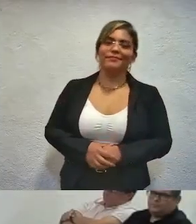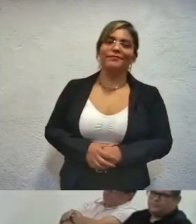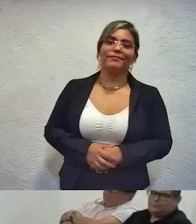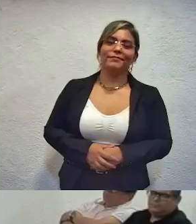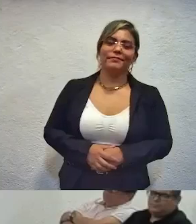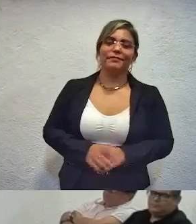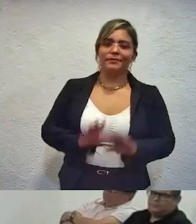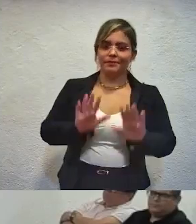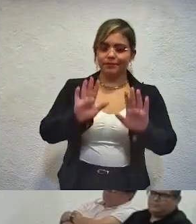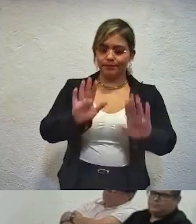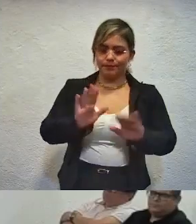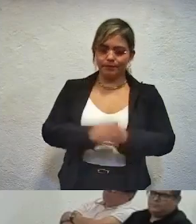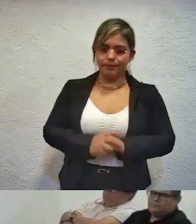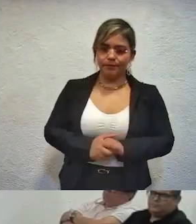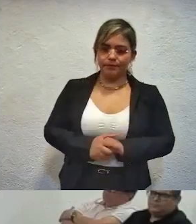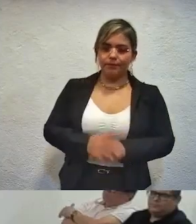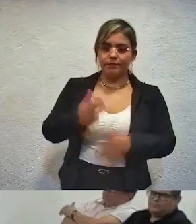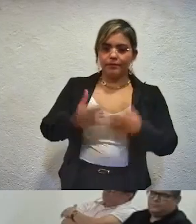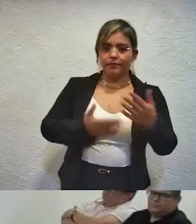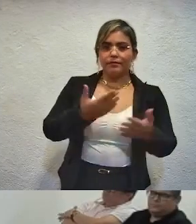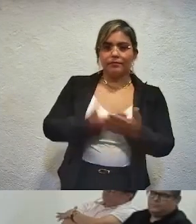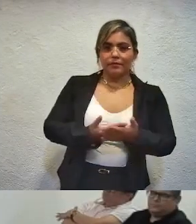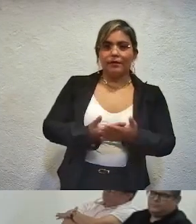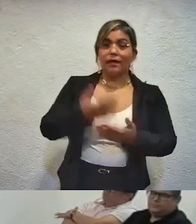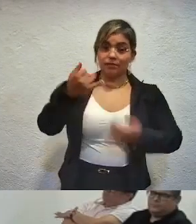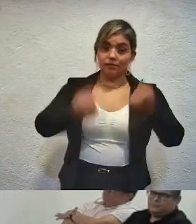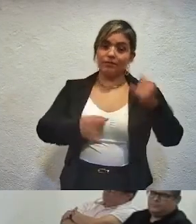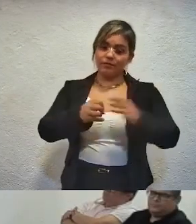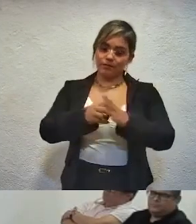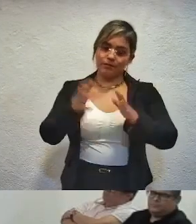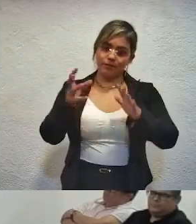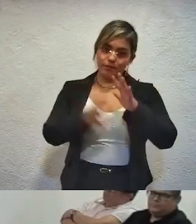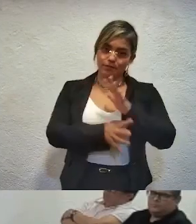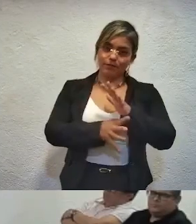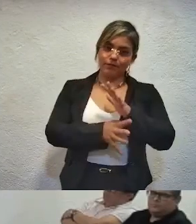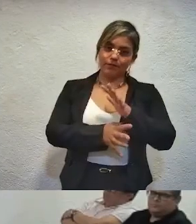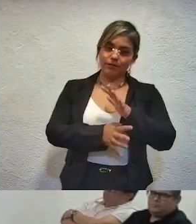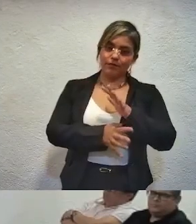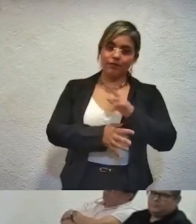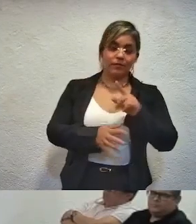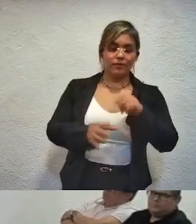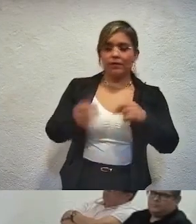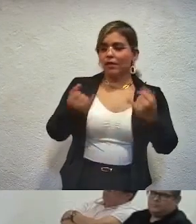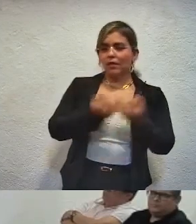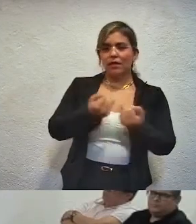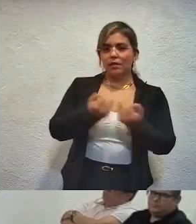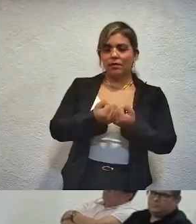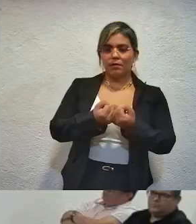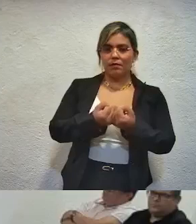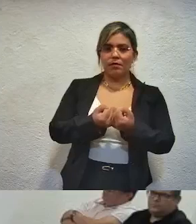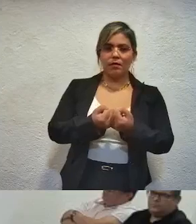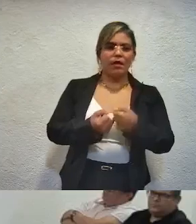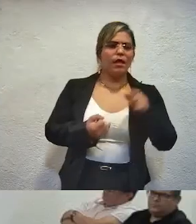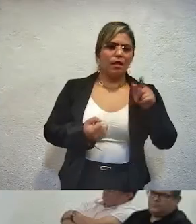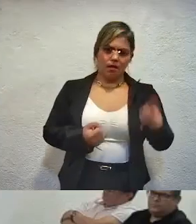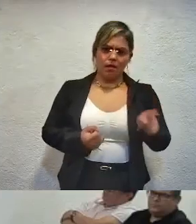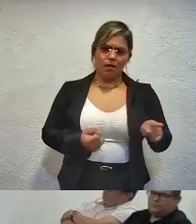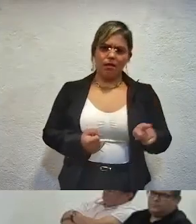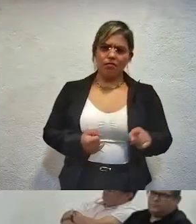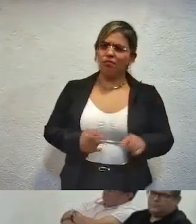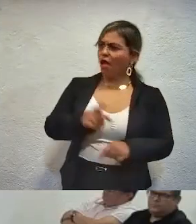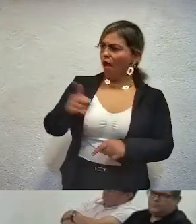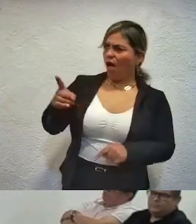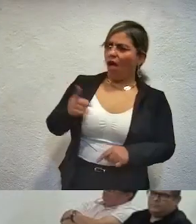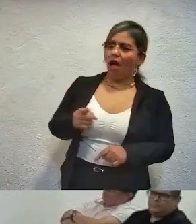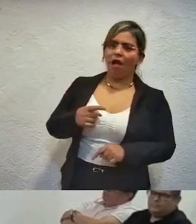Por otro lado, se propone declarar infundado el agravio segundo en que el actor se inconformó de que las responsables